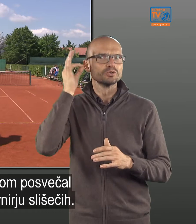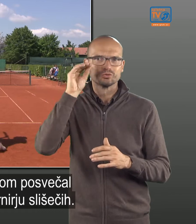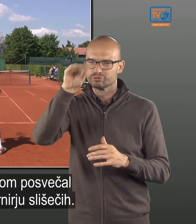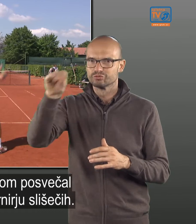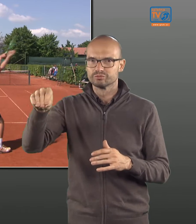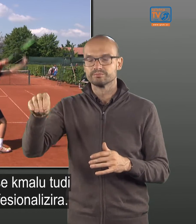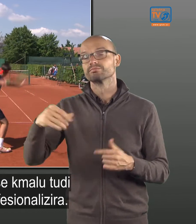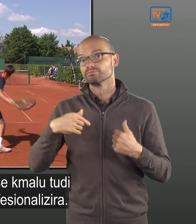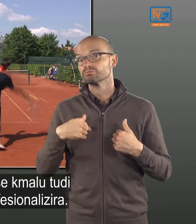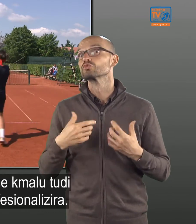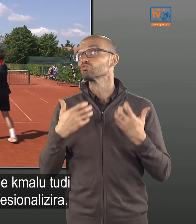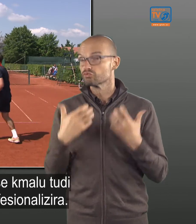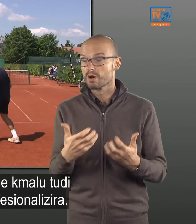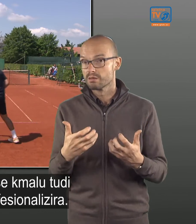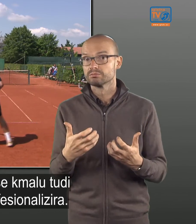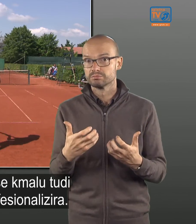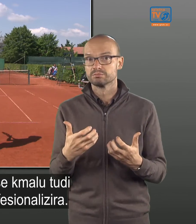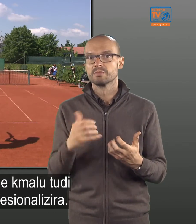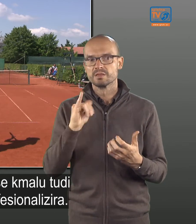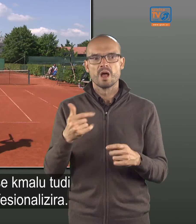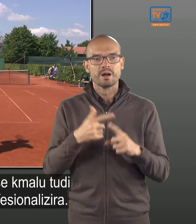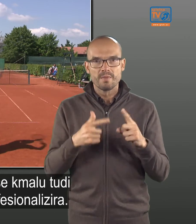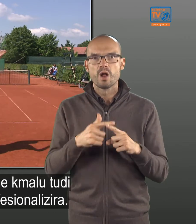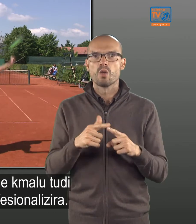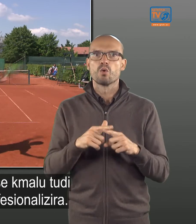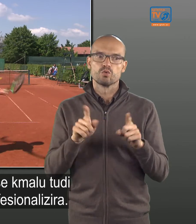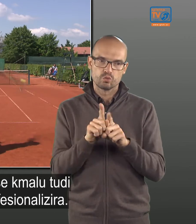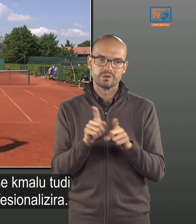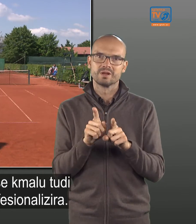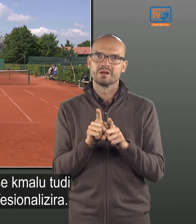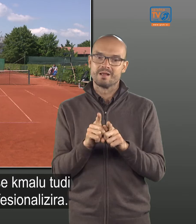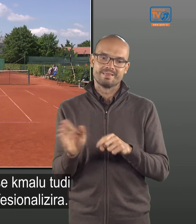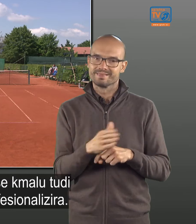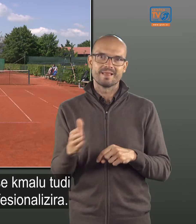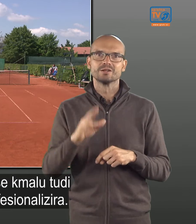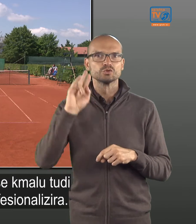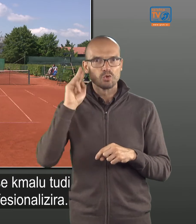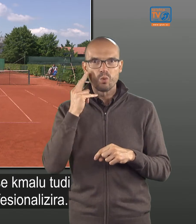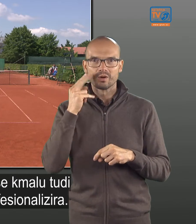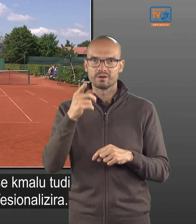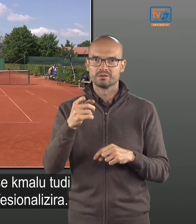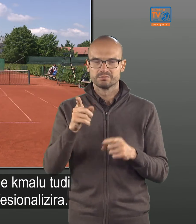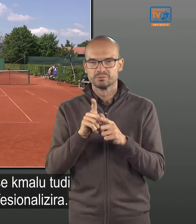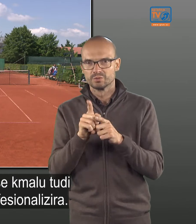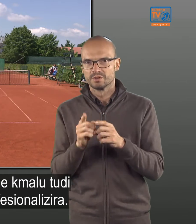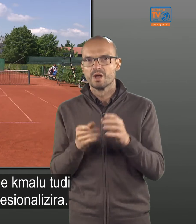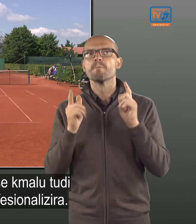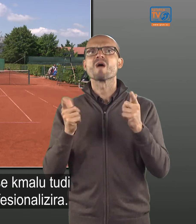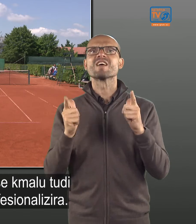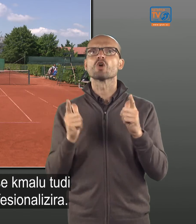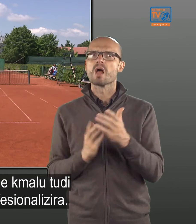sličnejših, želim pa si, da se kmalu tudi tenis gluhe